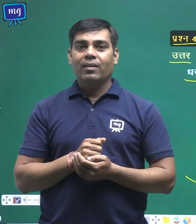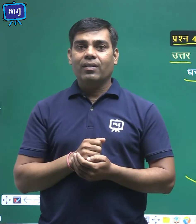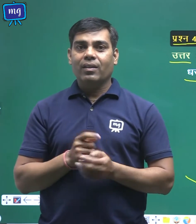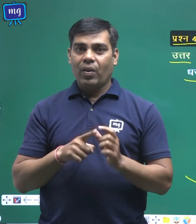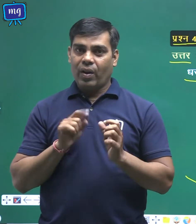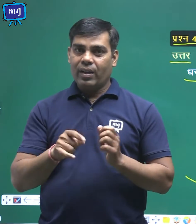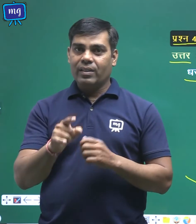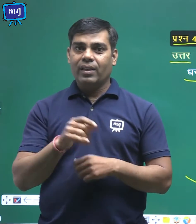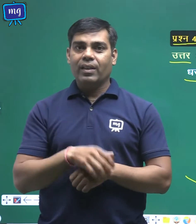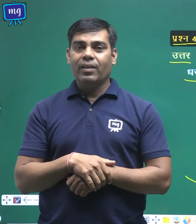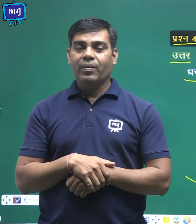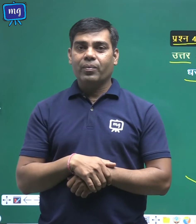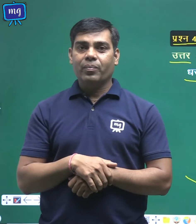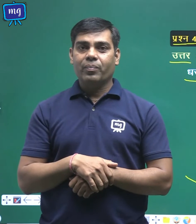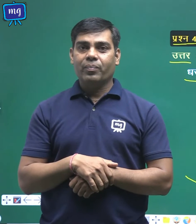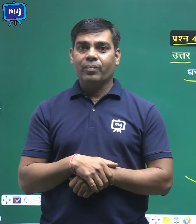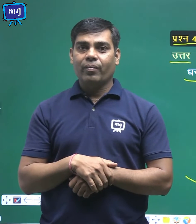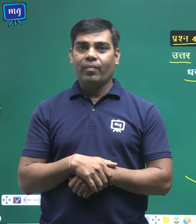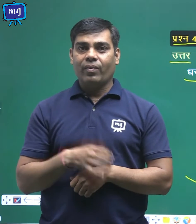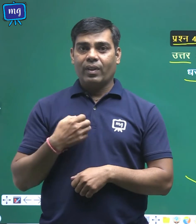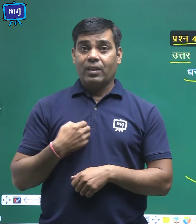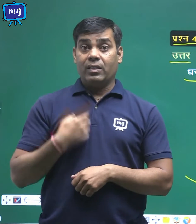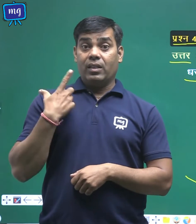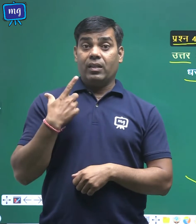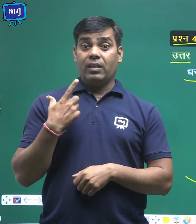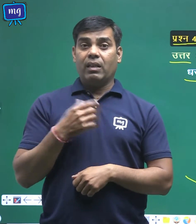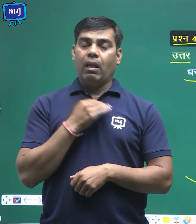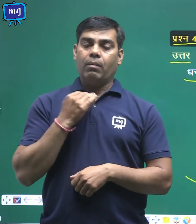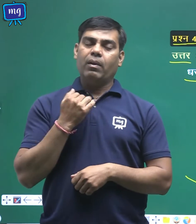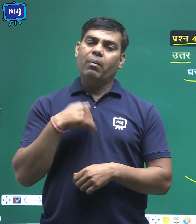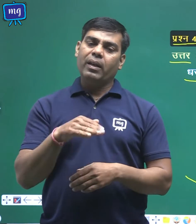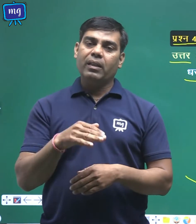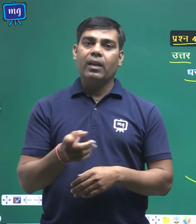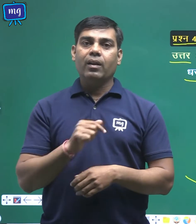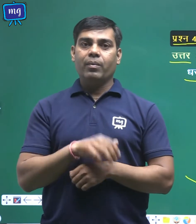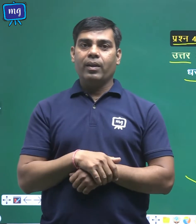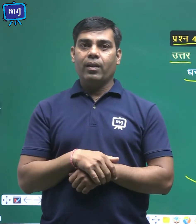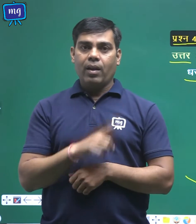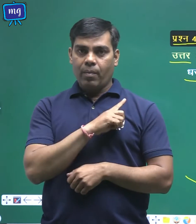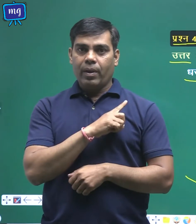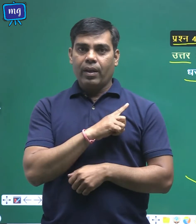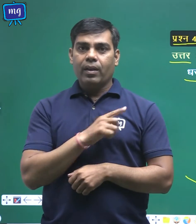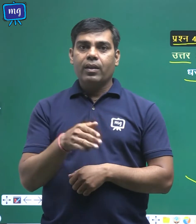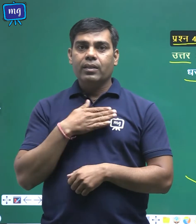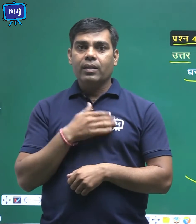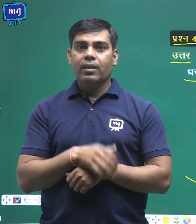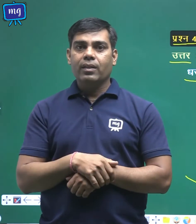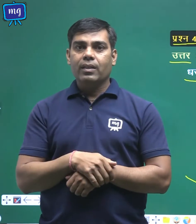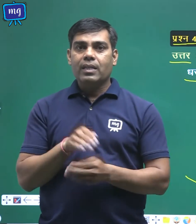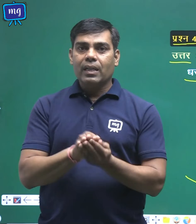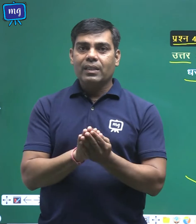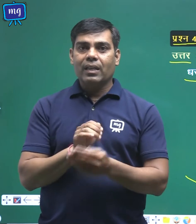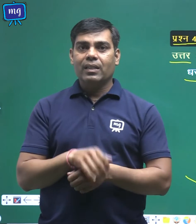करनी चाहिए। जान की बाजी लगाकर भी हमें इसकी